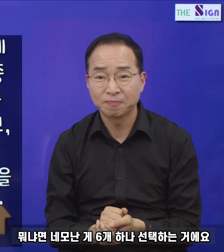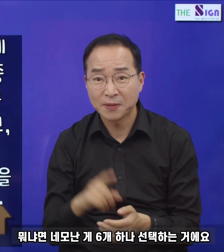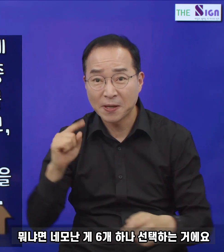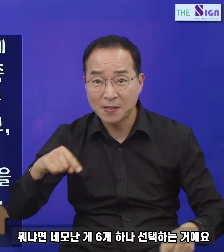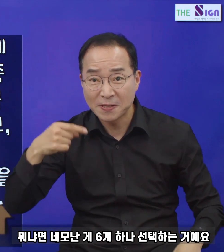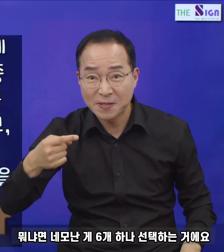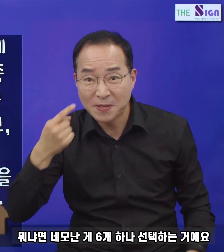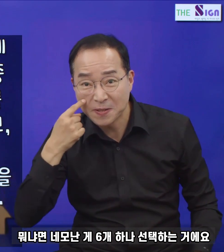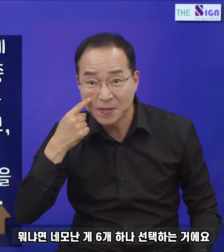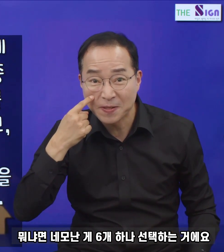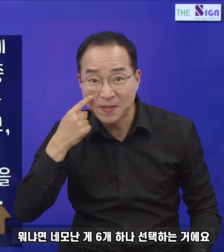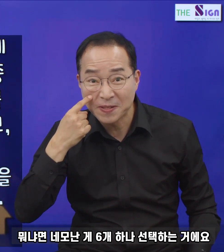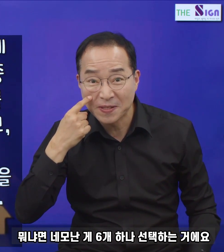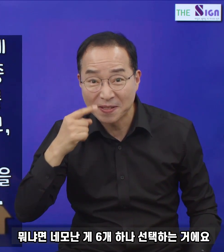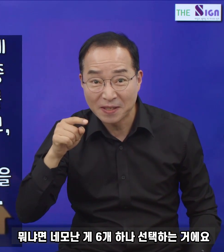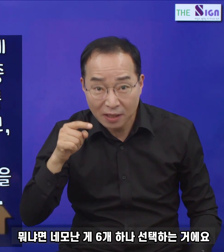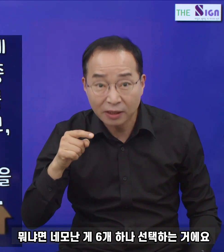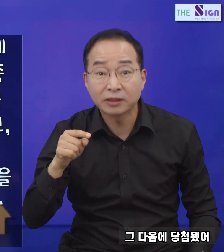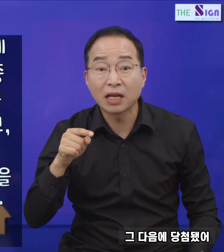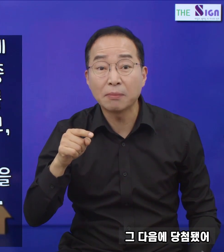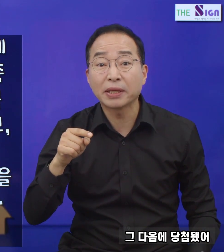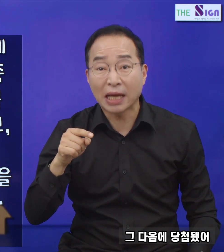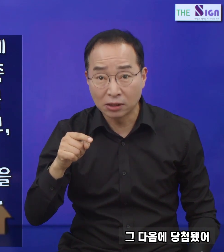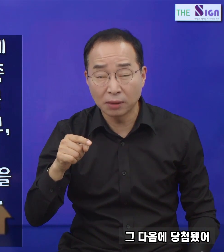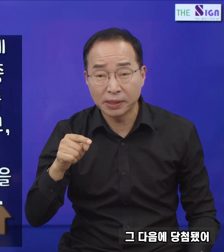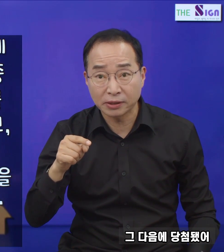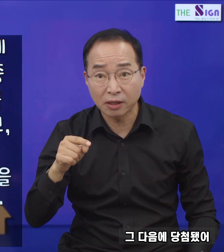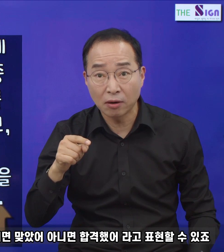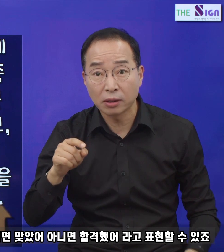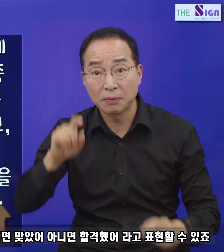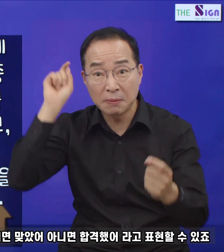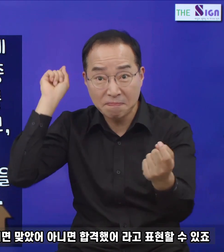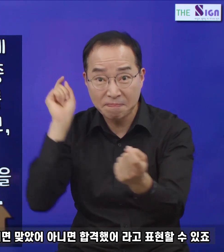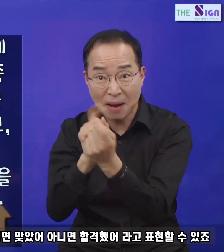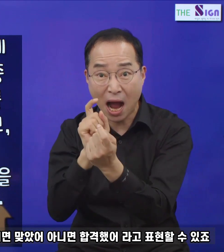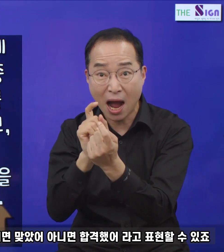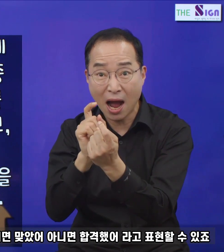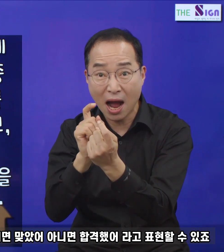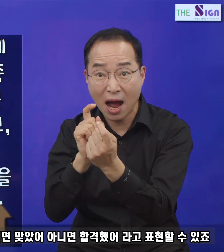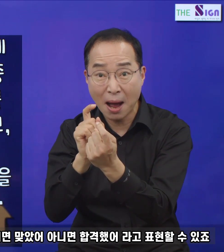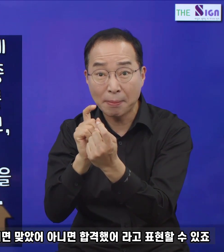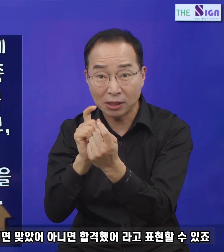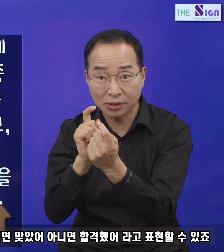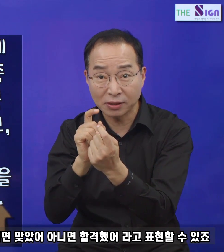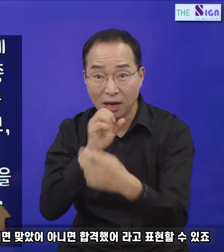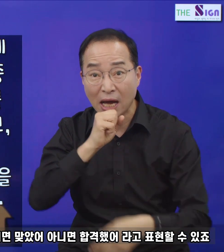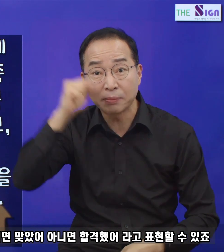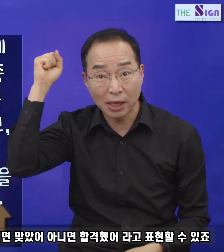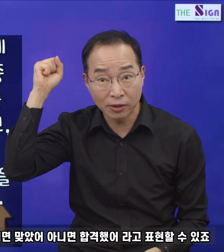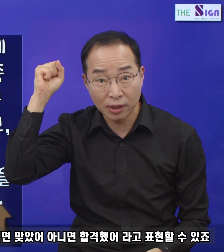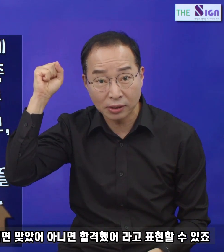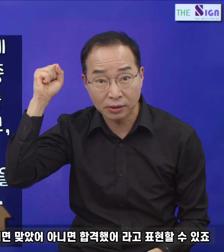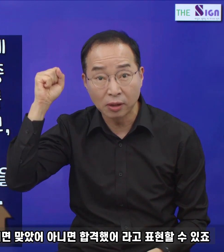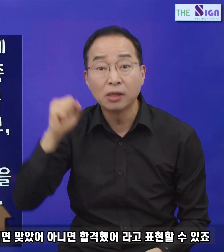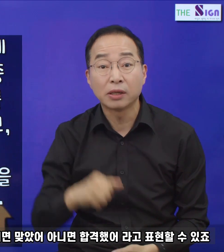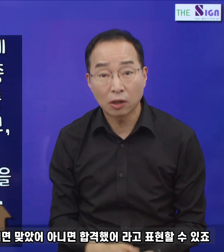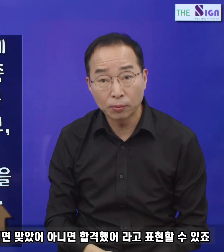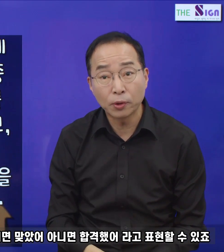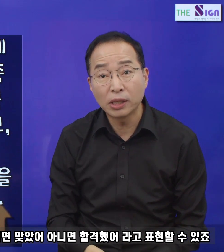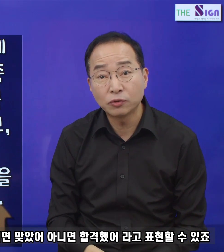그 다음에 당첨됐어. 그러면 딱 맞았어. 아니면 합격했어. 라고 표현할 수